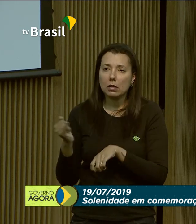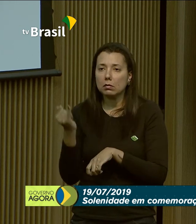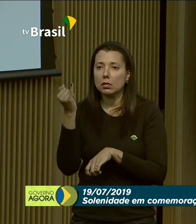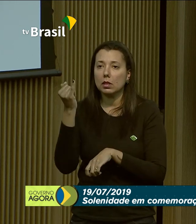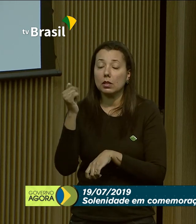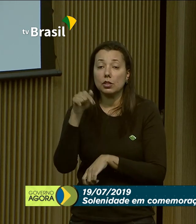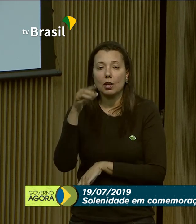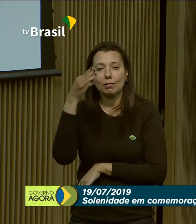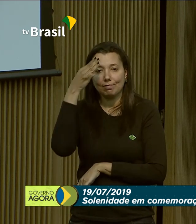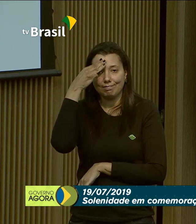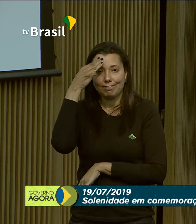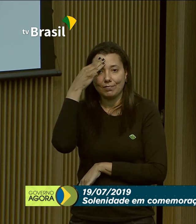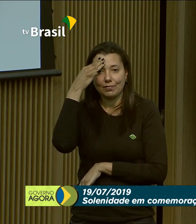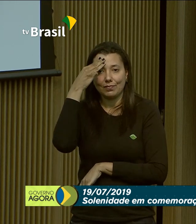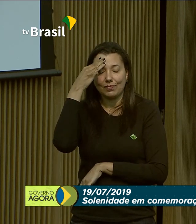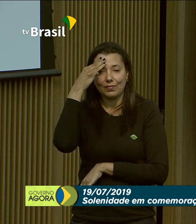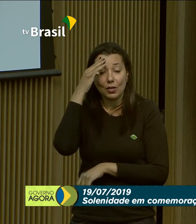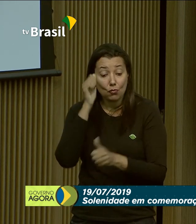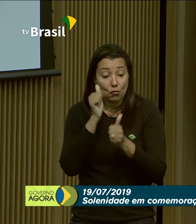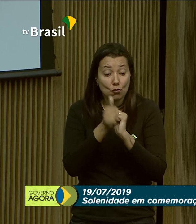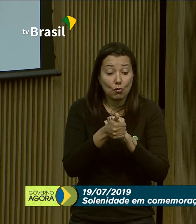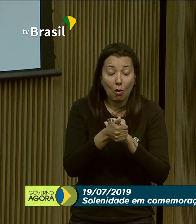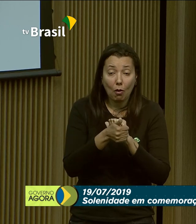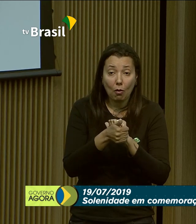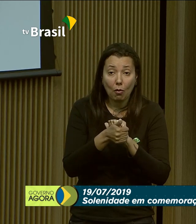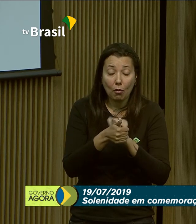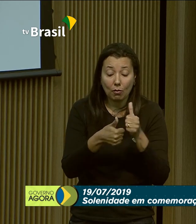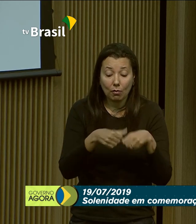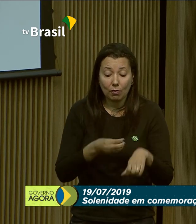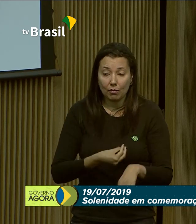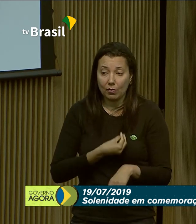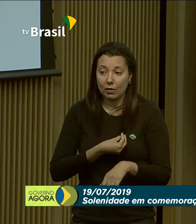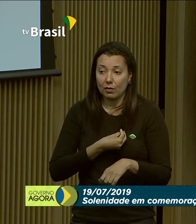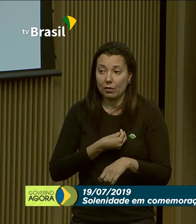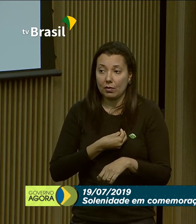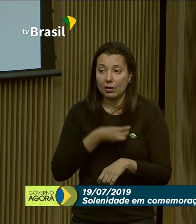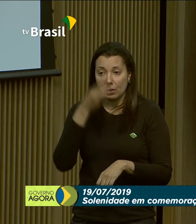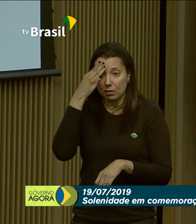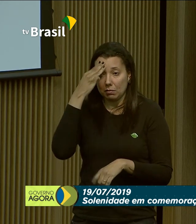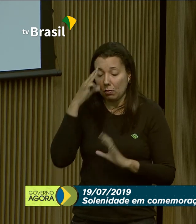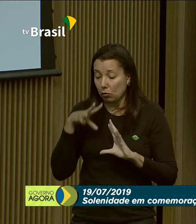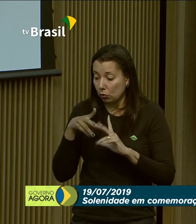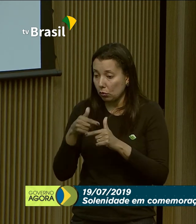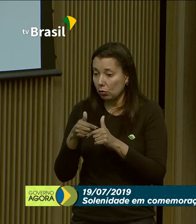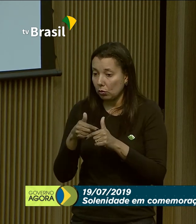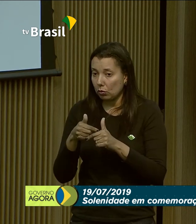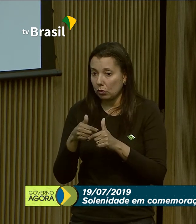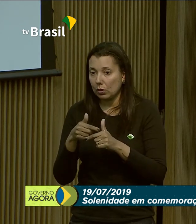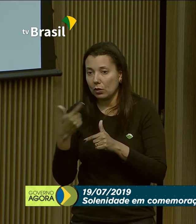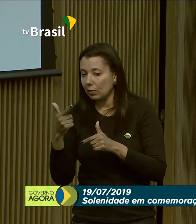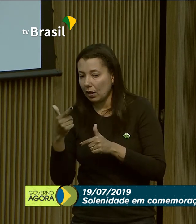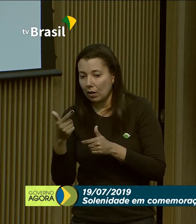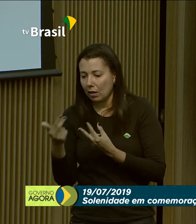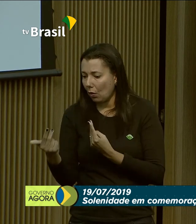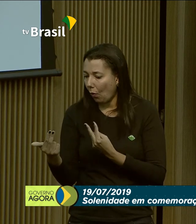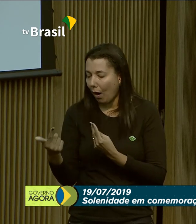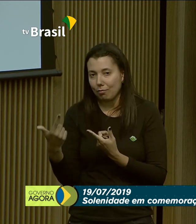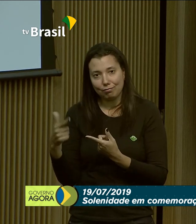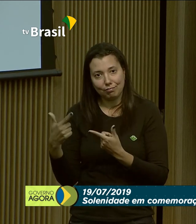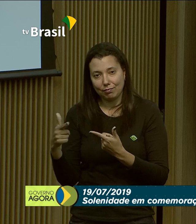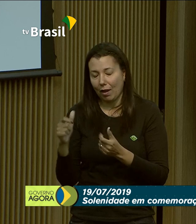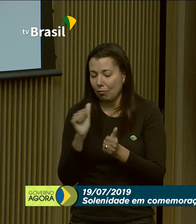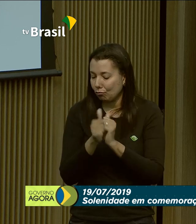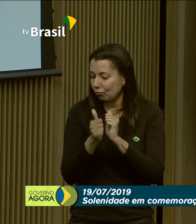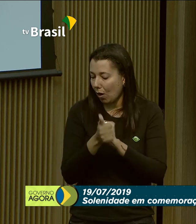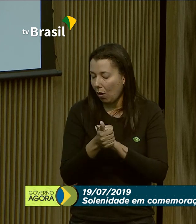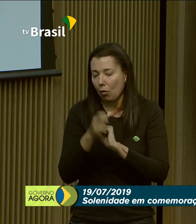a memória. E o futebol está vivo na memória de todo mundo, como nenhuma outra ação, atividade